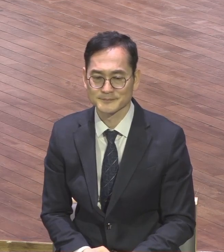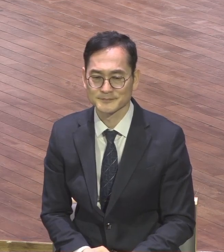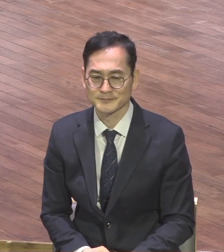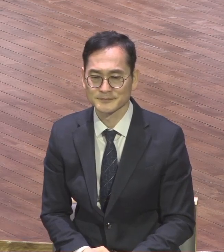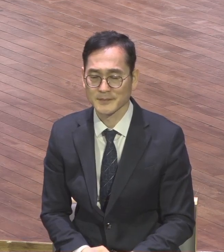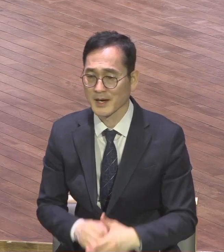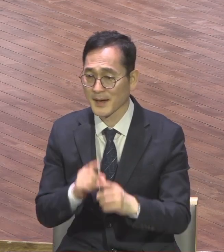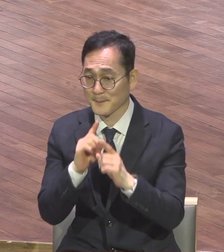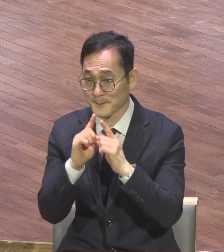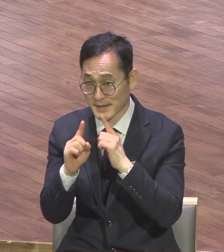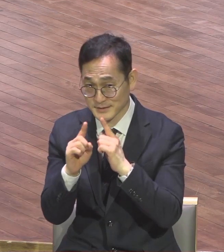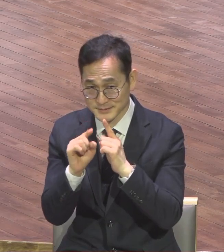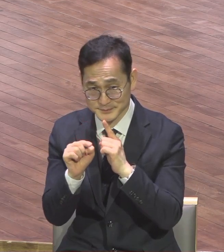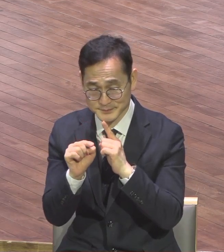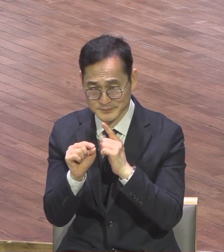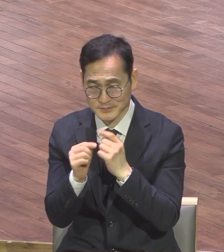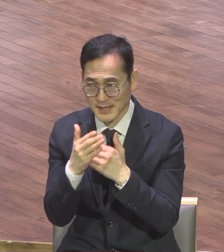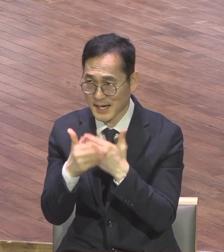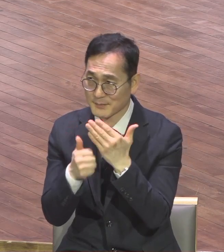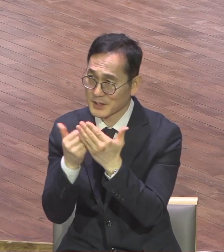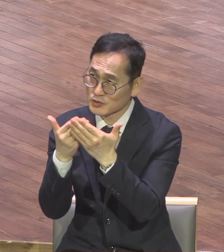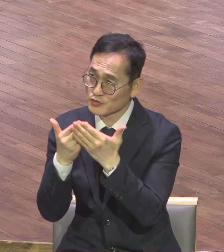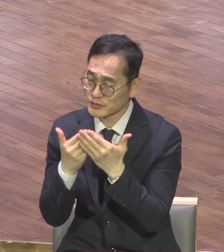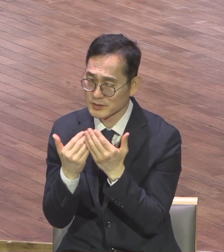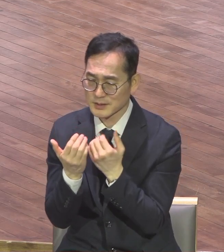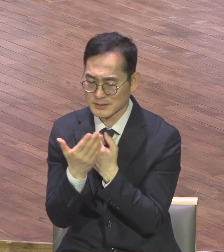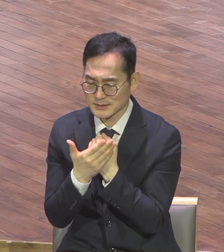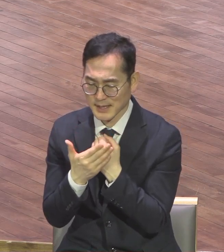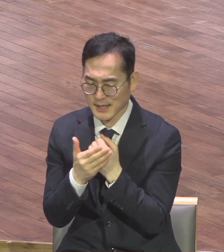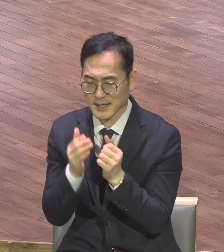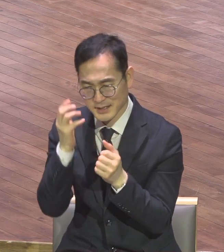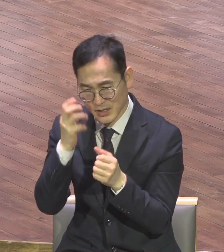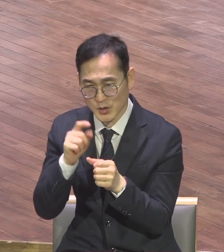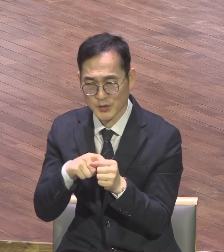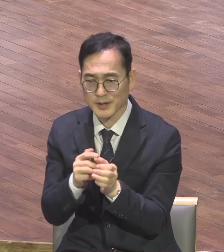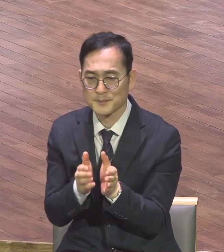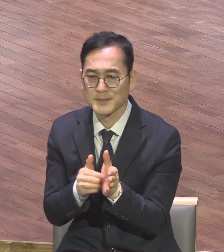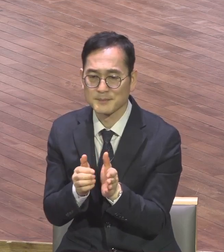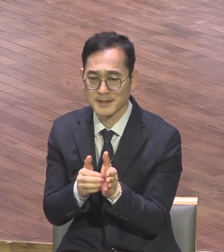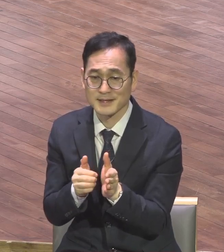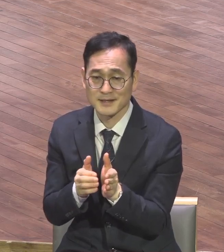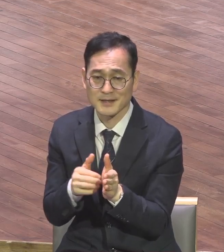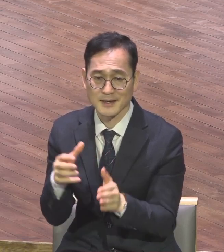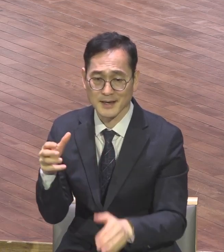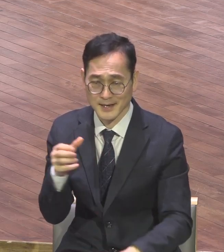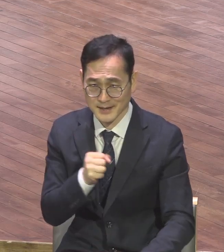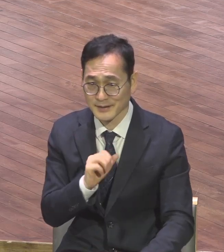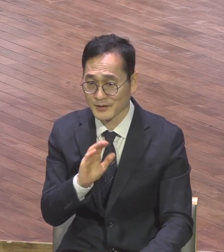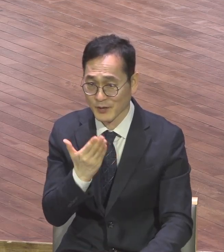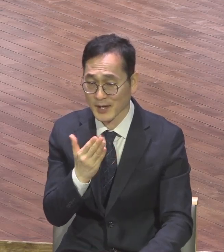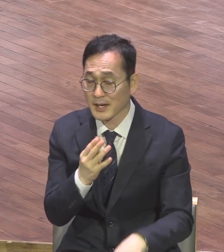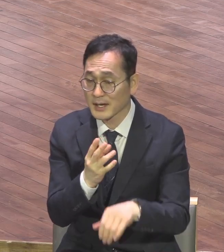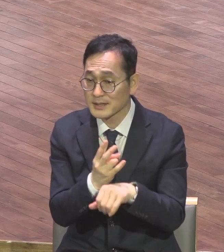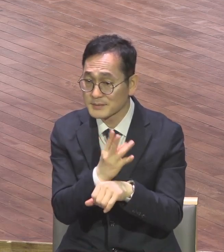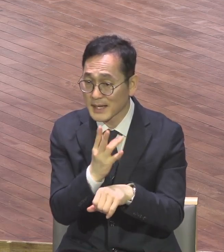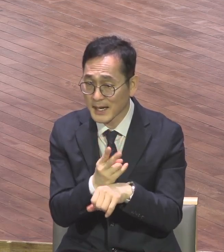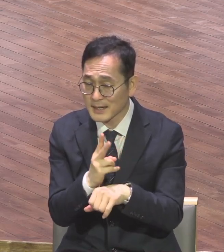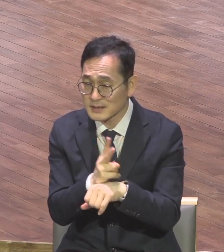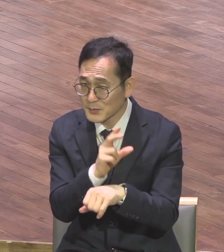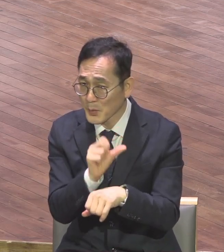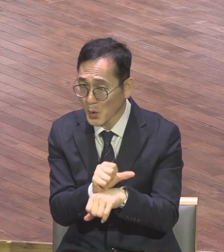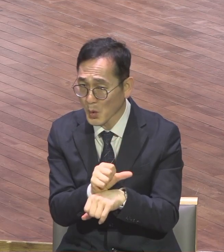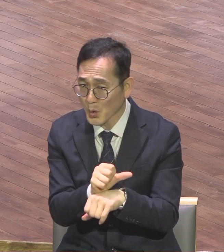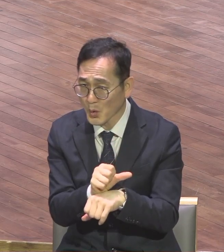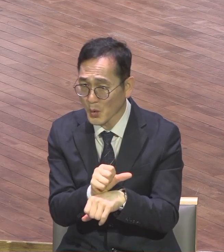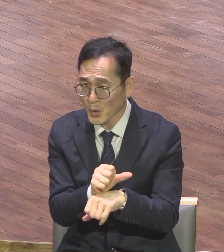하나님께서 주시는 그 남모르는 영적 비밀을 가지게 됩니다. 그렇게 되면요, 24, 25 영혼이란